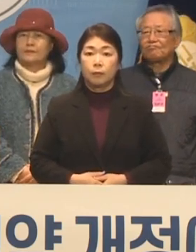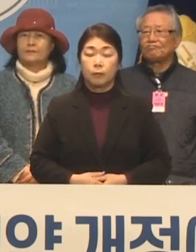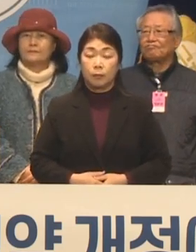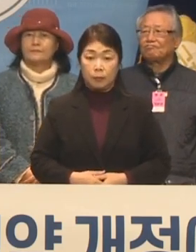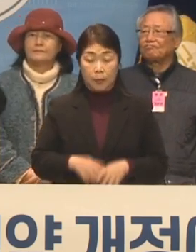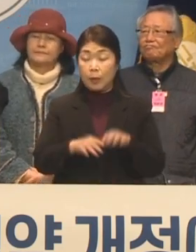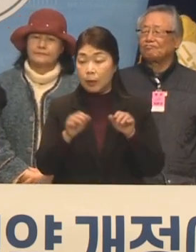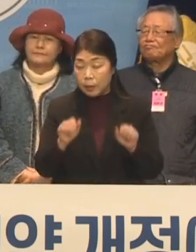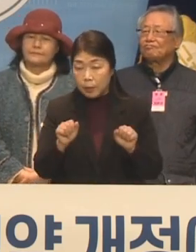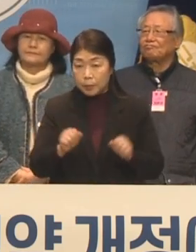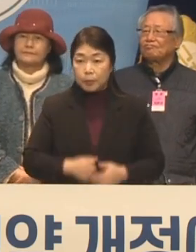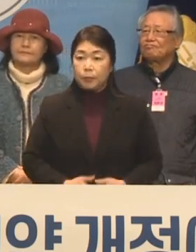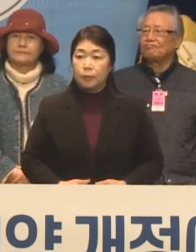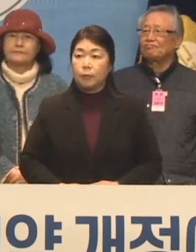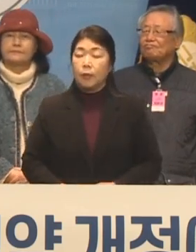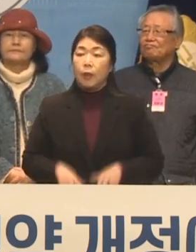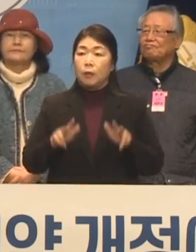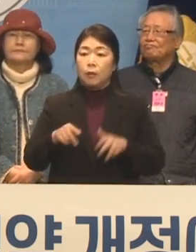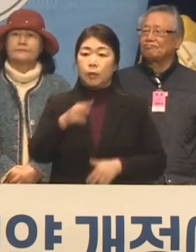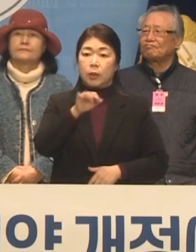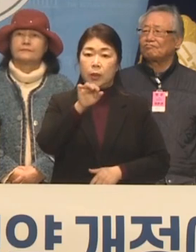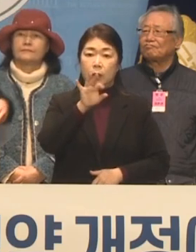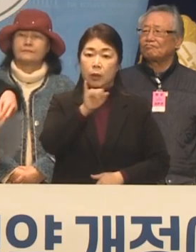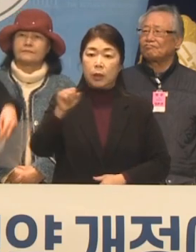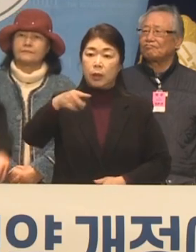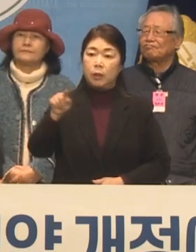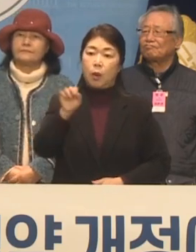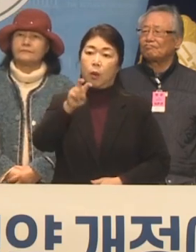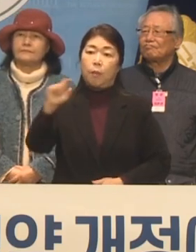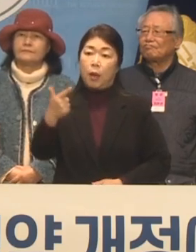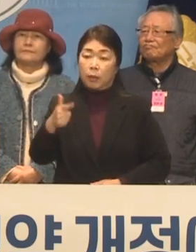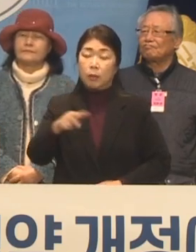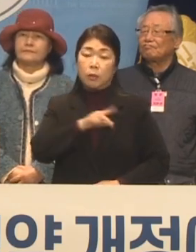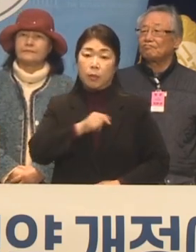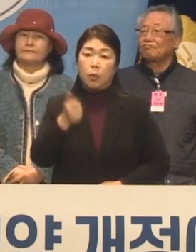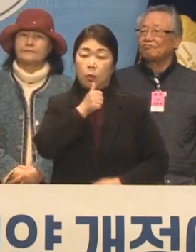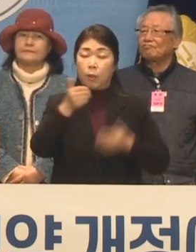네, 안녕하세요. 저 방금 이성만 의원님께 소개받은